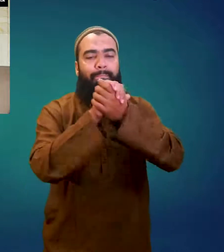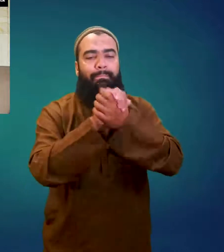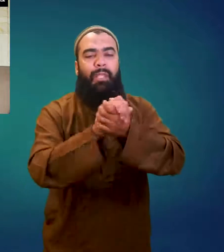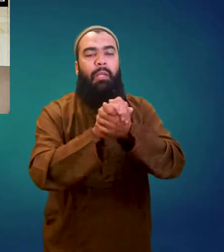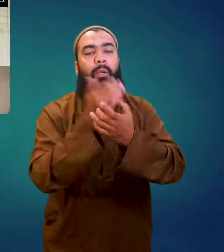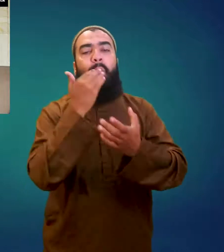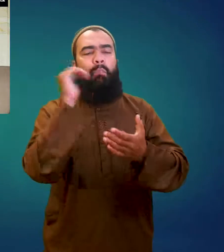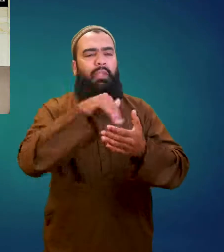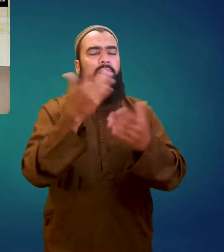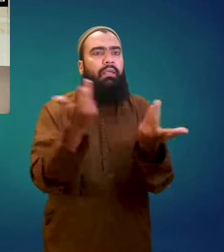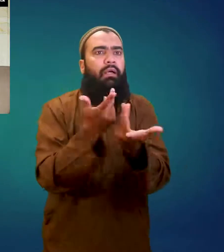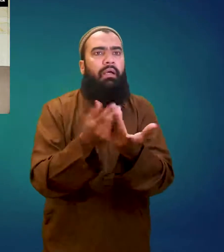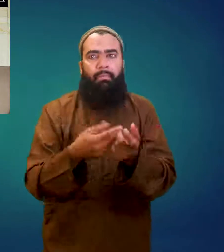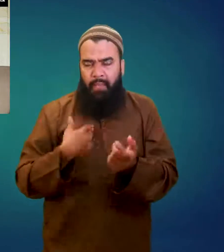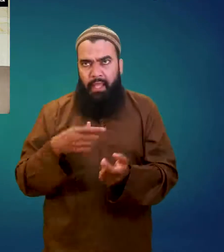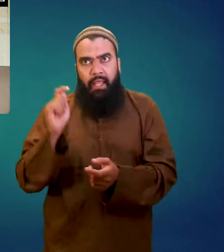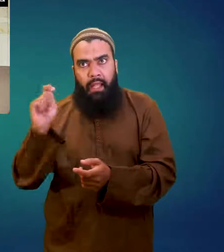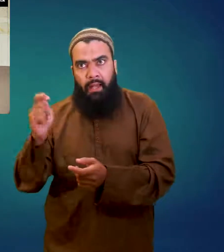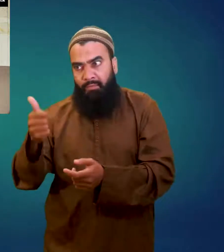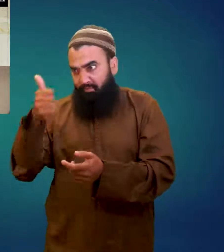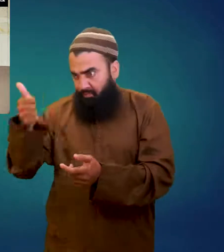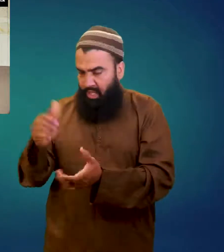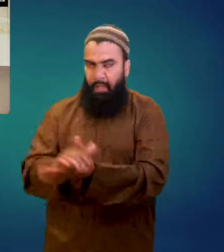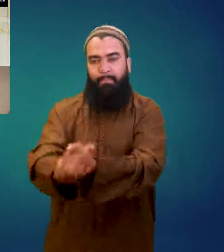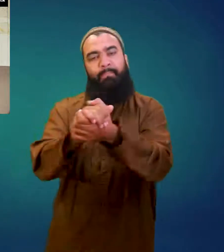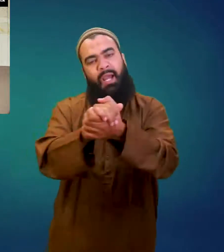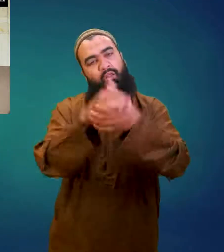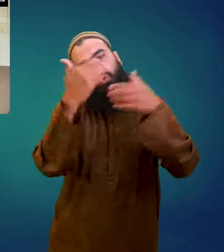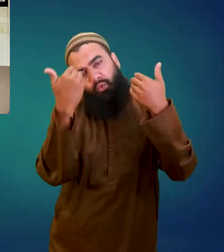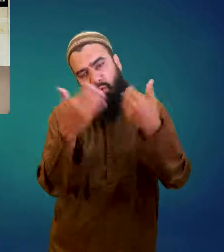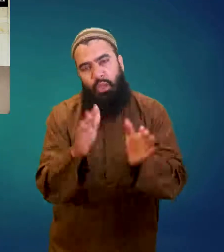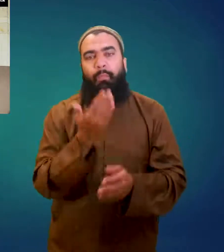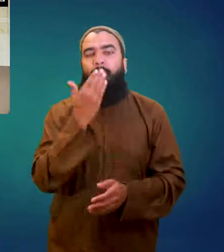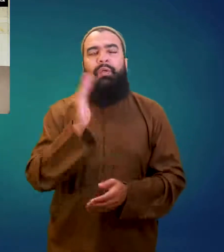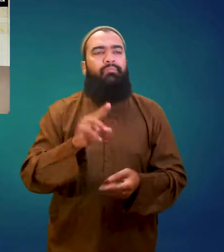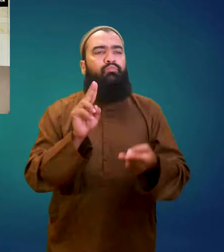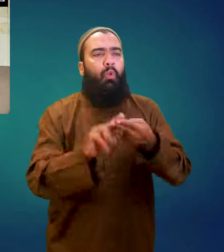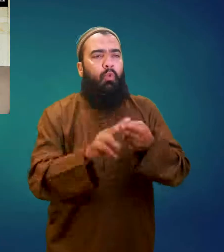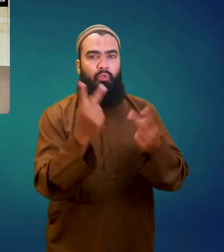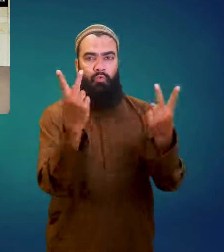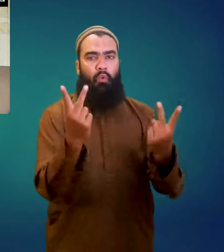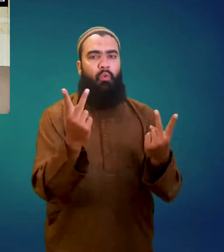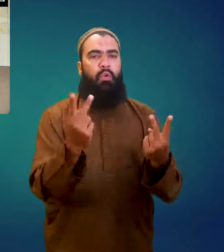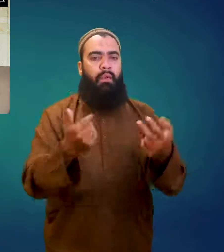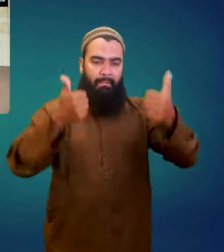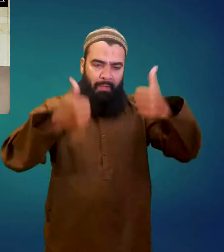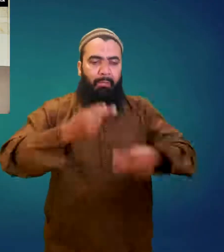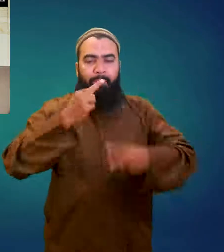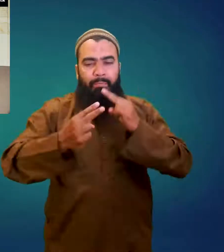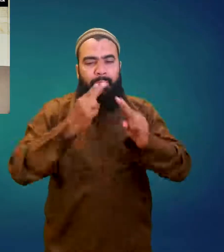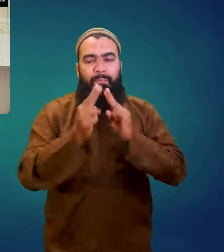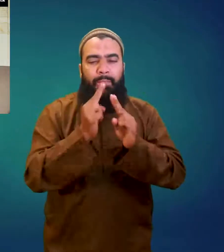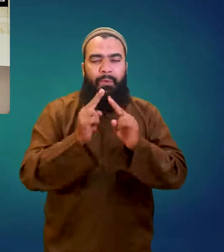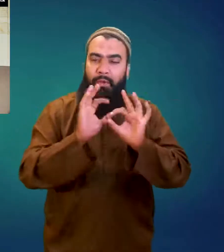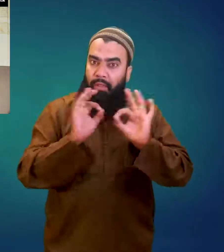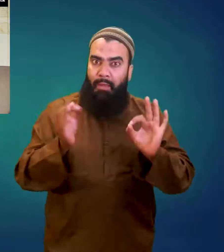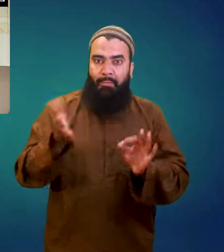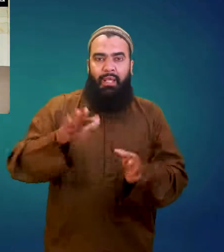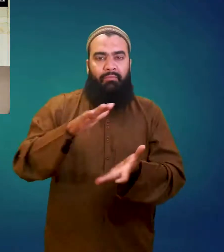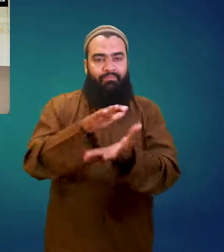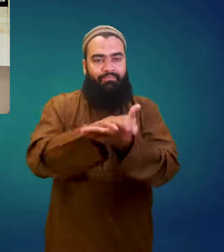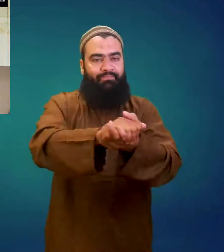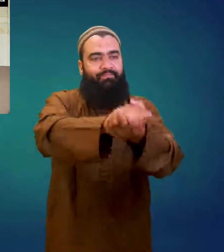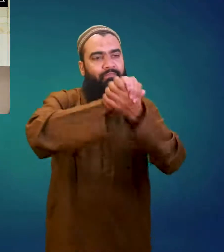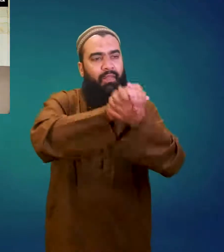پر عہد لینے کا نام ہے۔ اس کا طریقہ باہم عہد کرنے والوں کا یہ ہوتا ہے کہ وہ ہاتھ